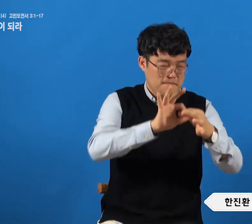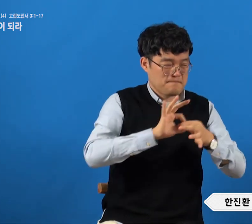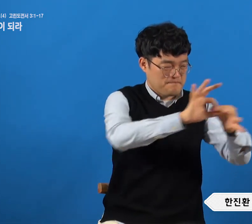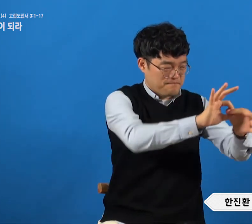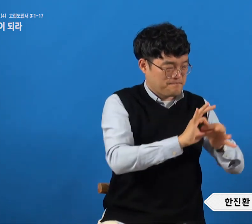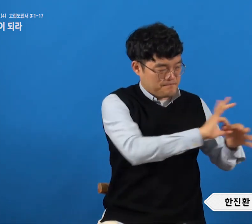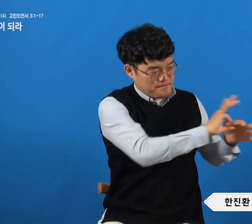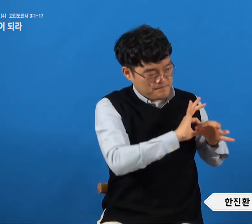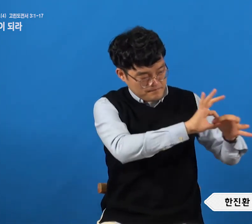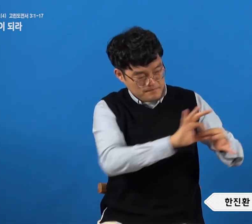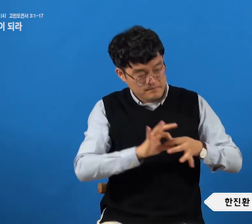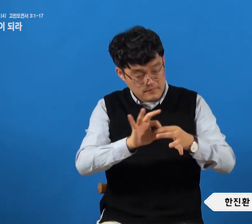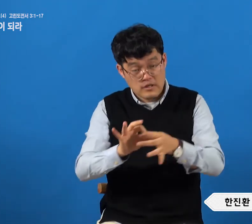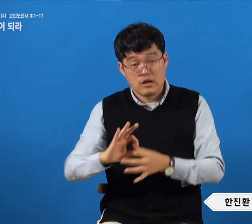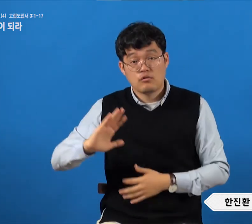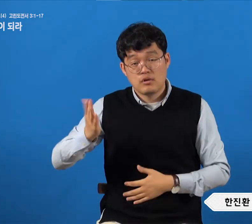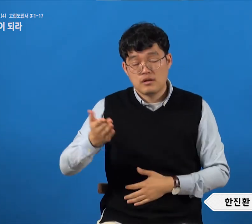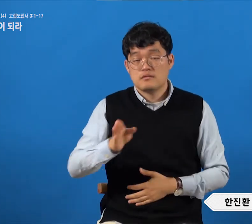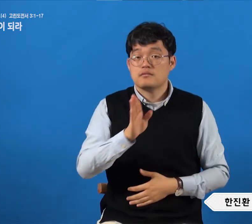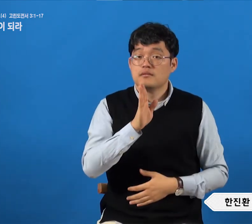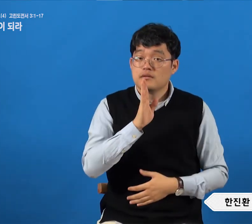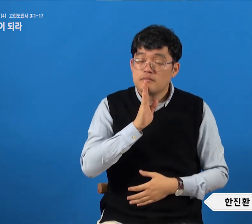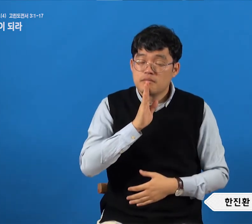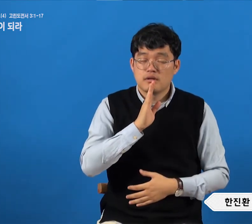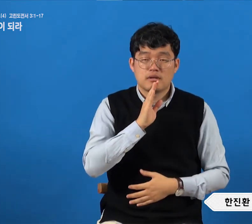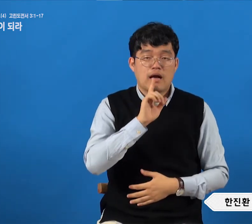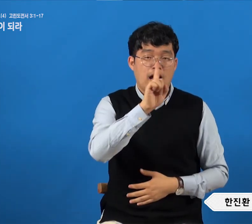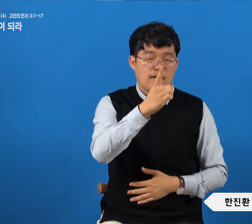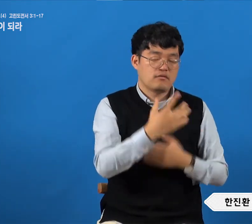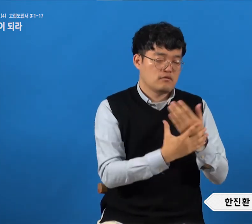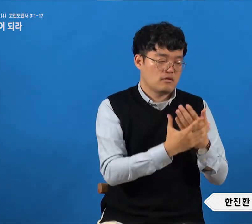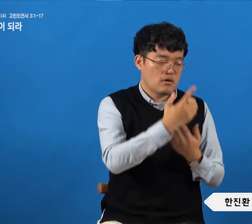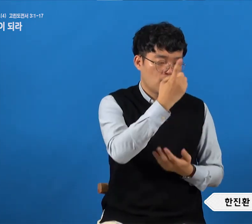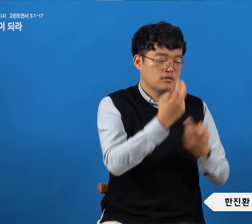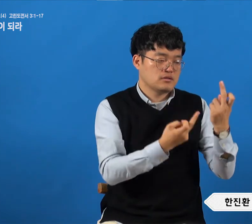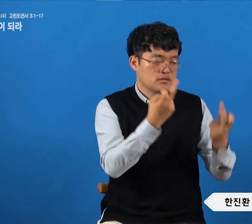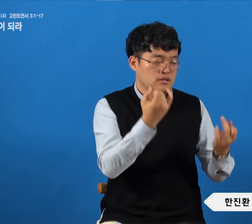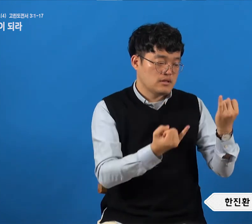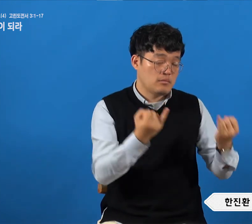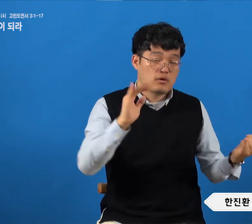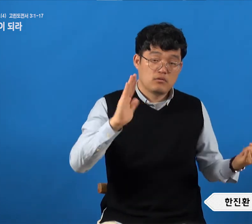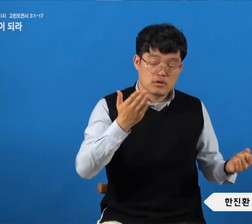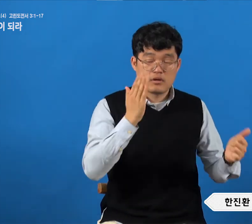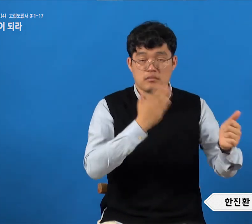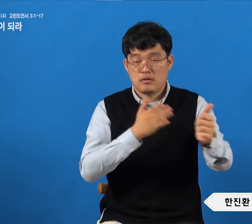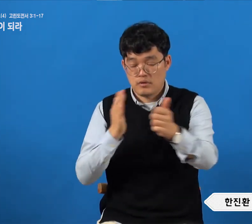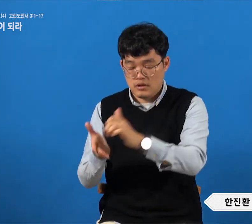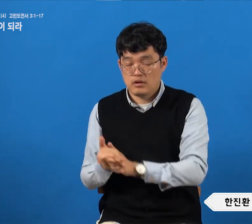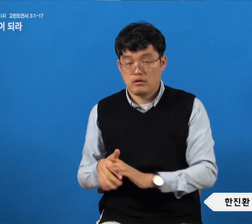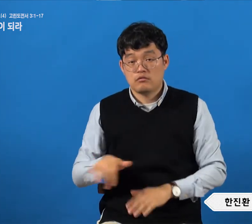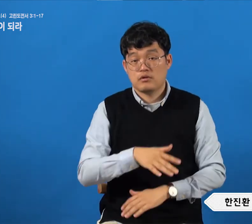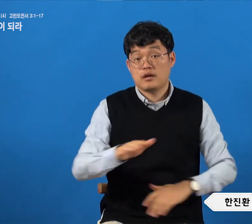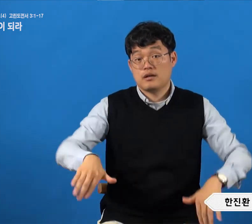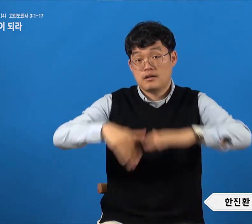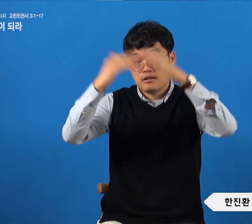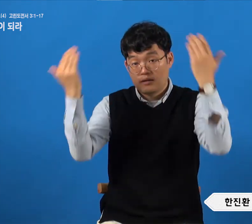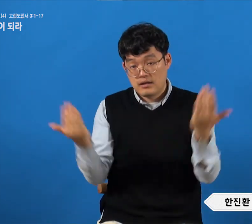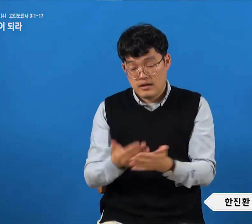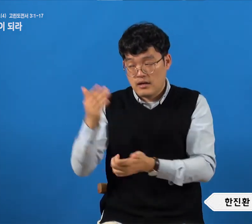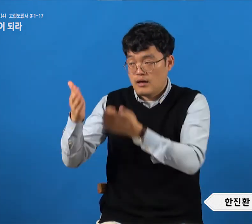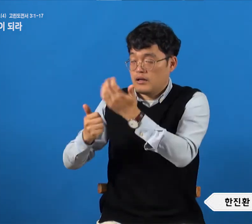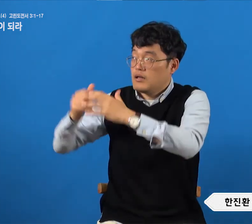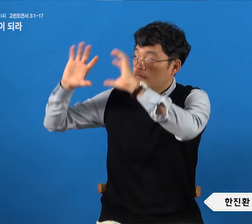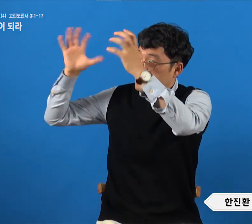다 이렇게 엮어져 있는 그런 정말 한 형제 자매 될 수 있기를 바랍니다. 우리가